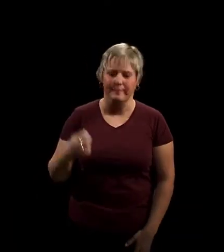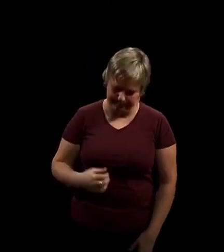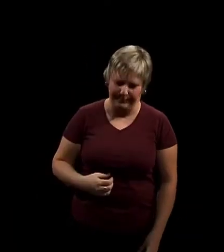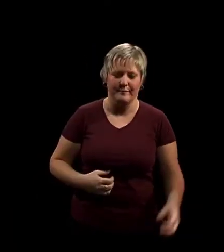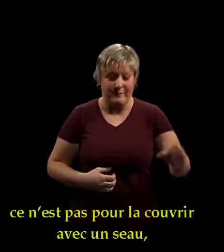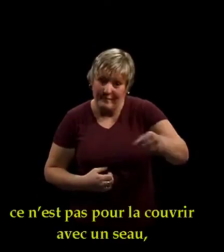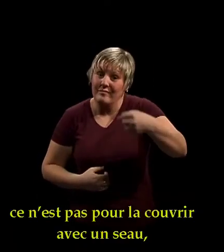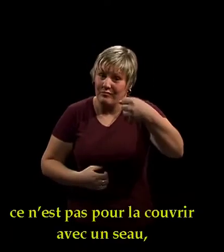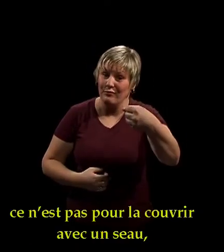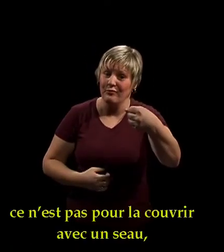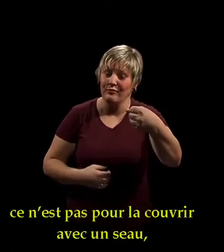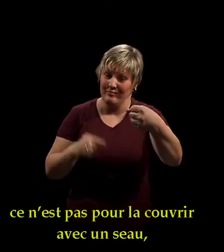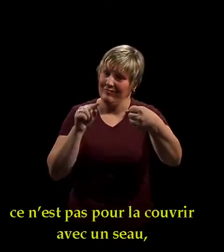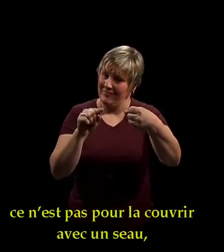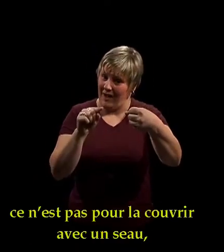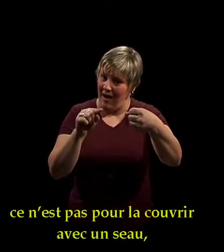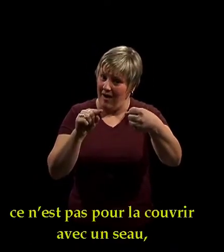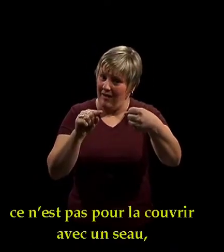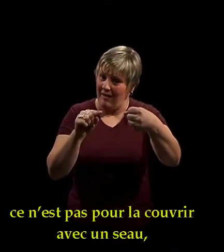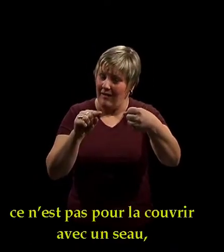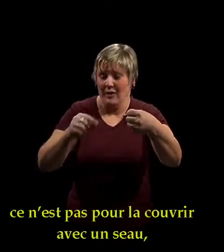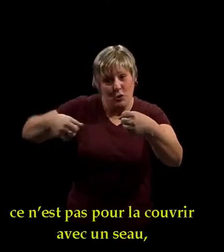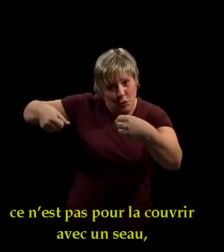ce n'est pas pour la couvrir avec un seau